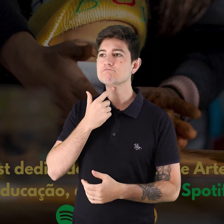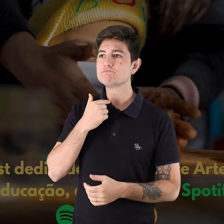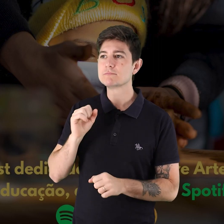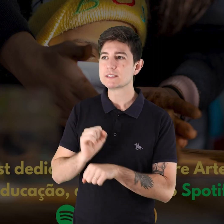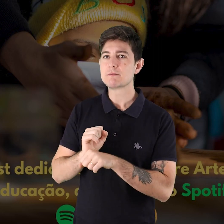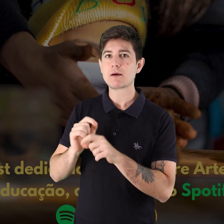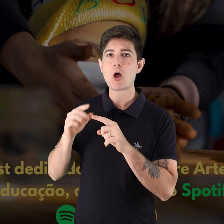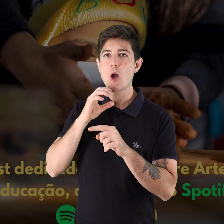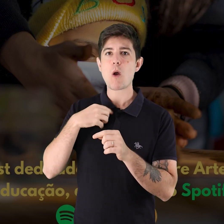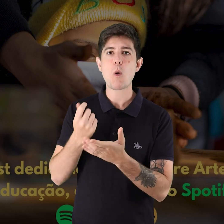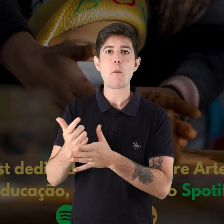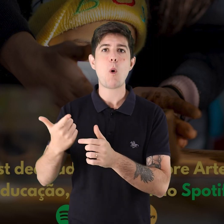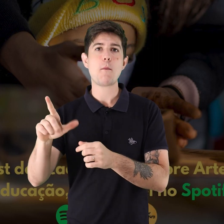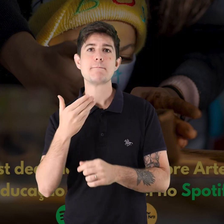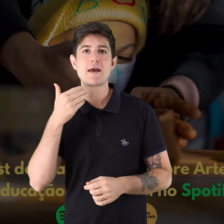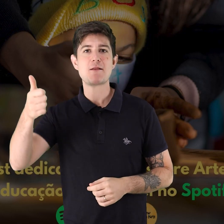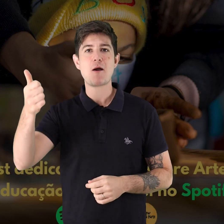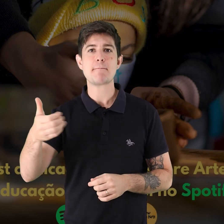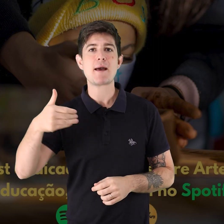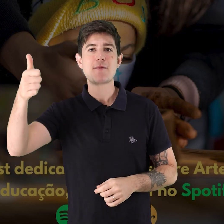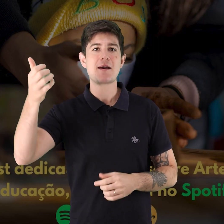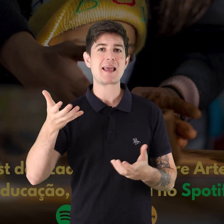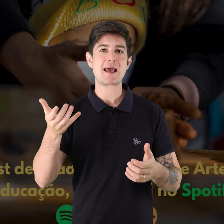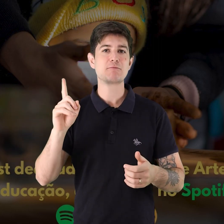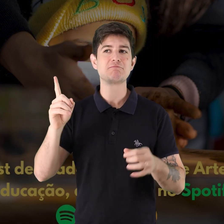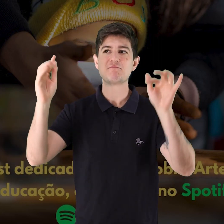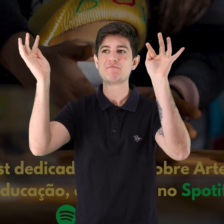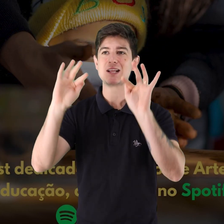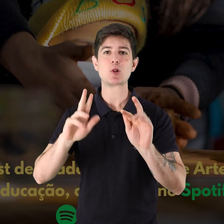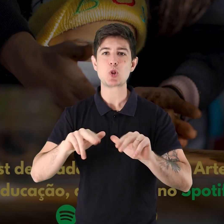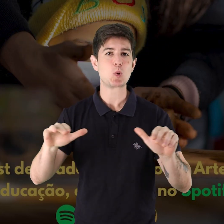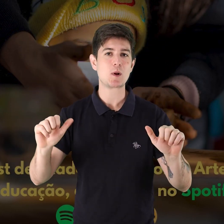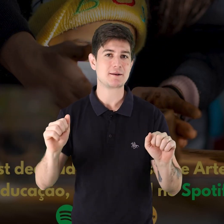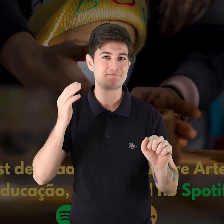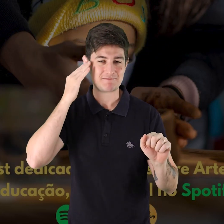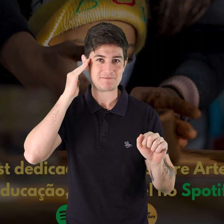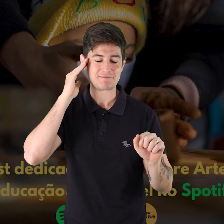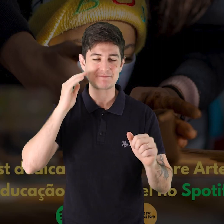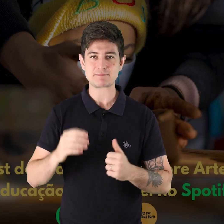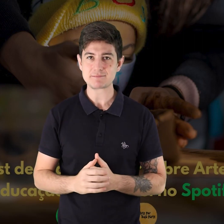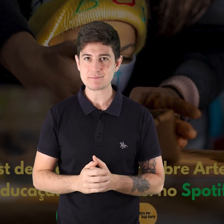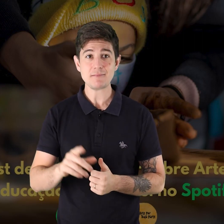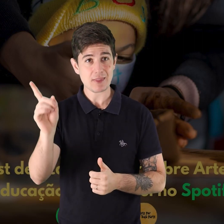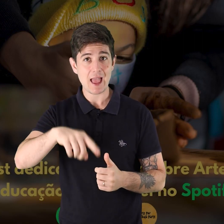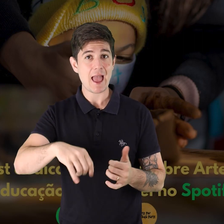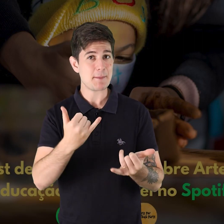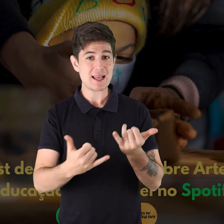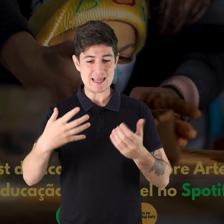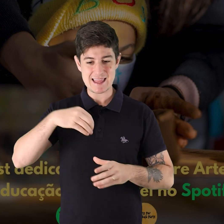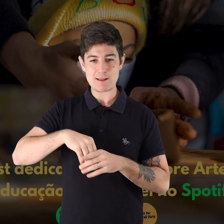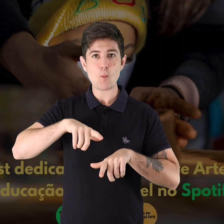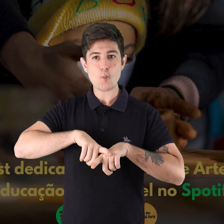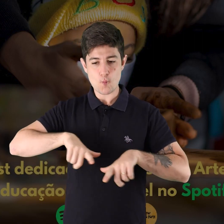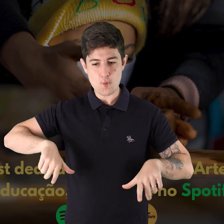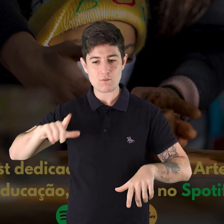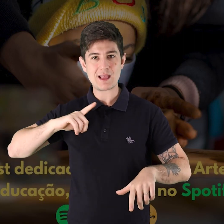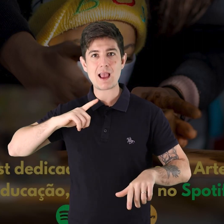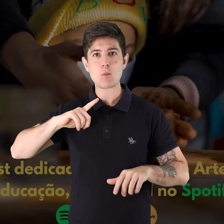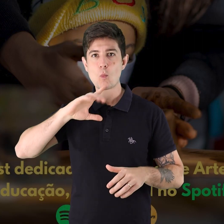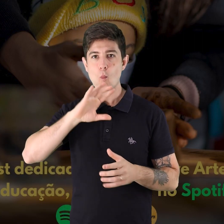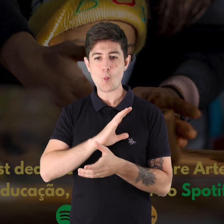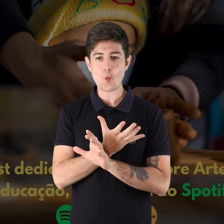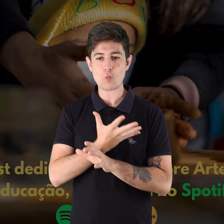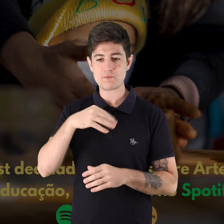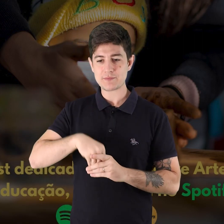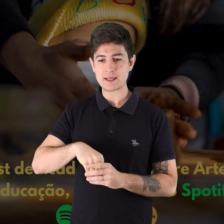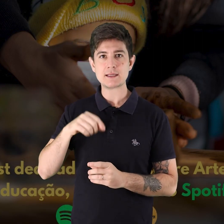aquele que você comprou. Eu percebo isso, que quando você compra uma coisa, você aproveita um pouquinho, mas você já vai planejando o próximo, né? É como se a gente tivesse aquele